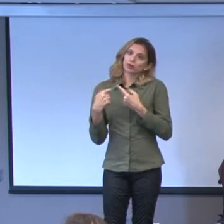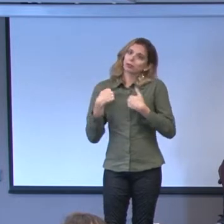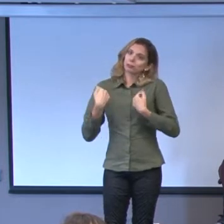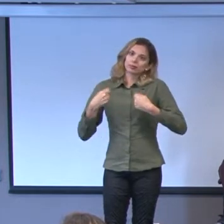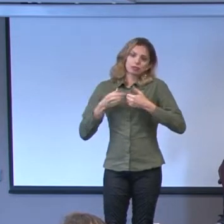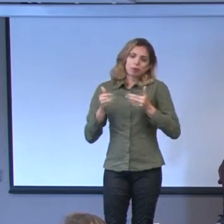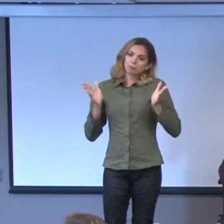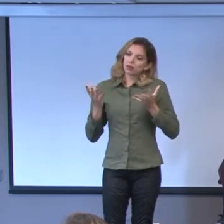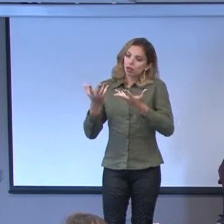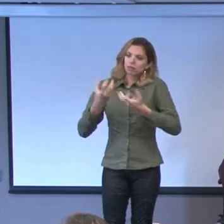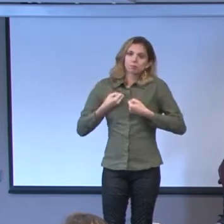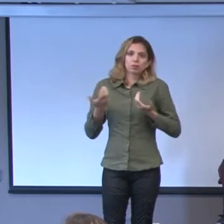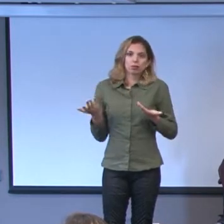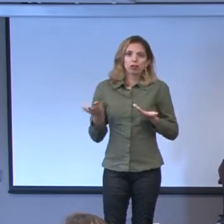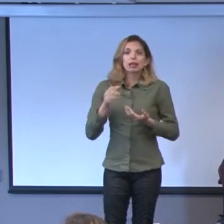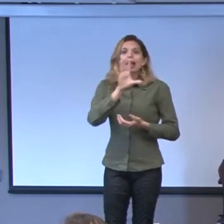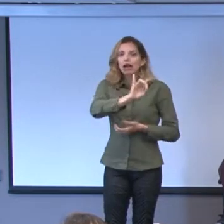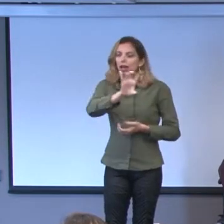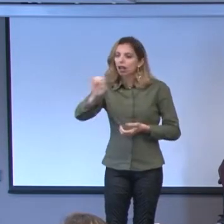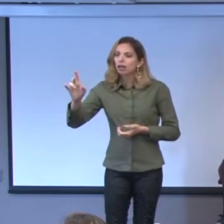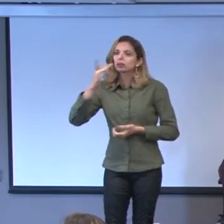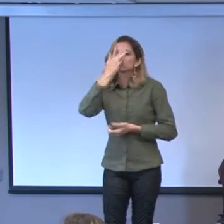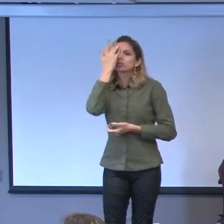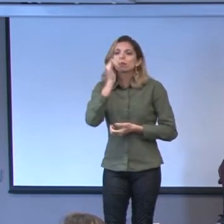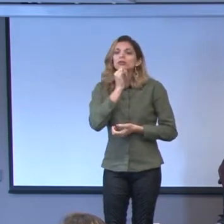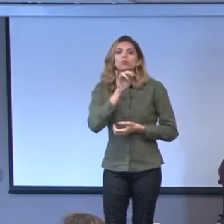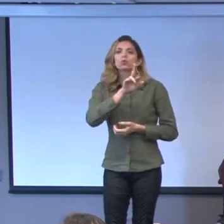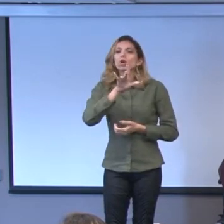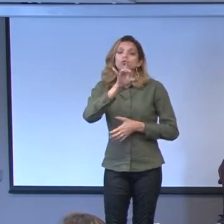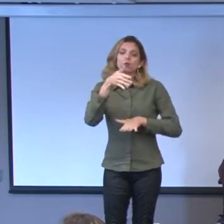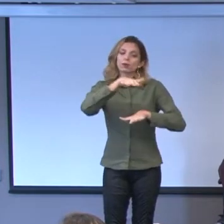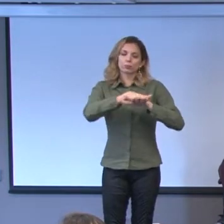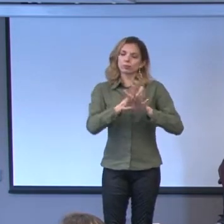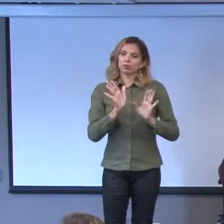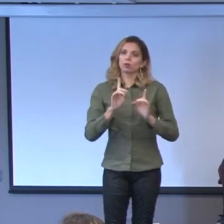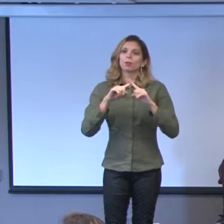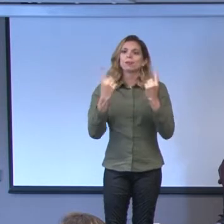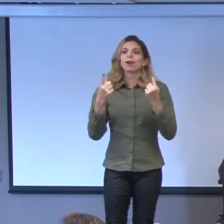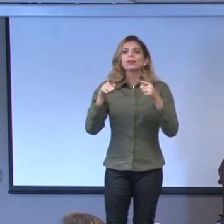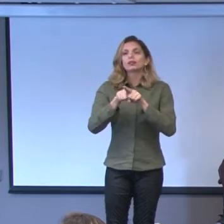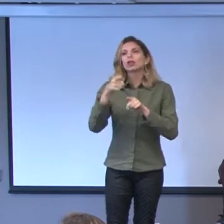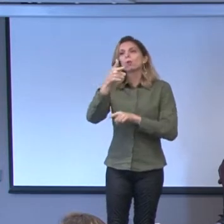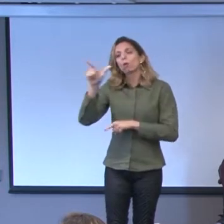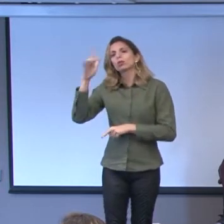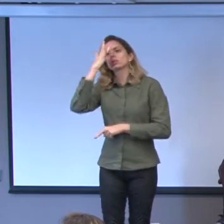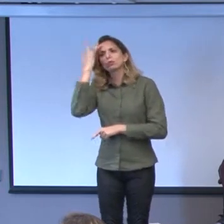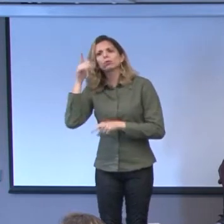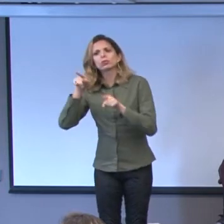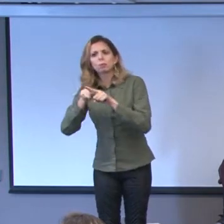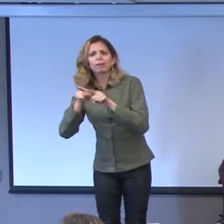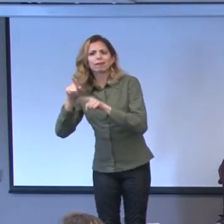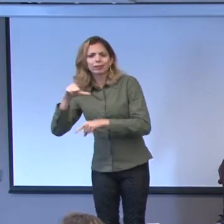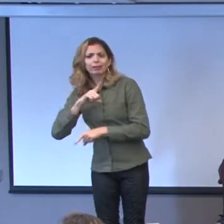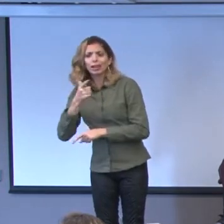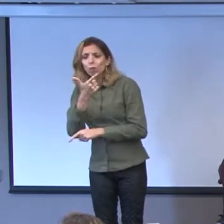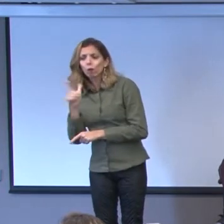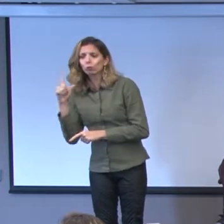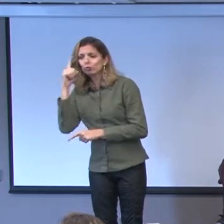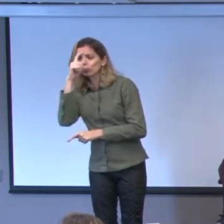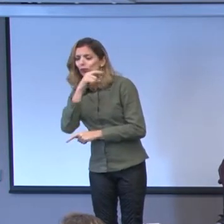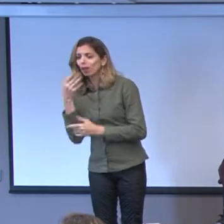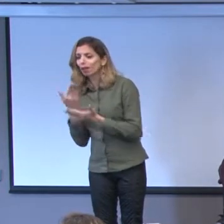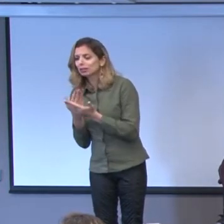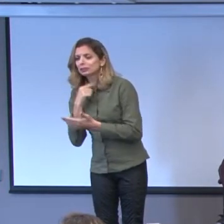que, para cada um, que aí não é só a inclusão, mas tem aquelas outras pessoas que também trazem outras dificuldades